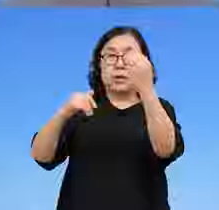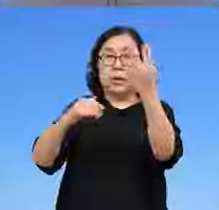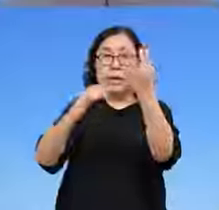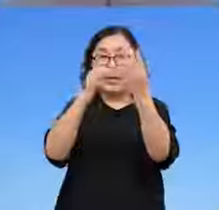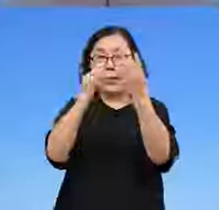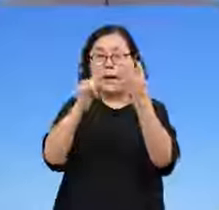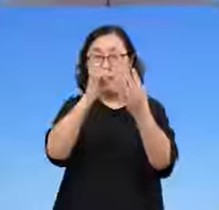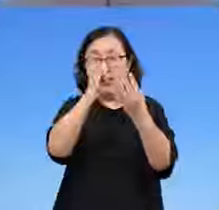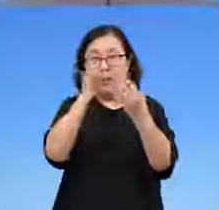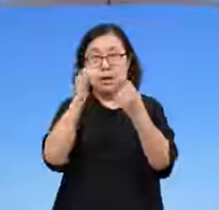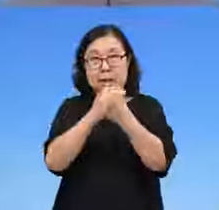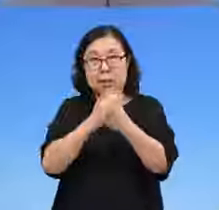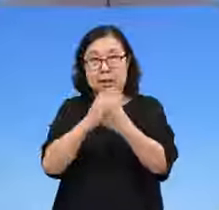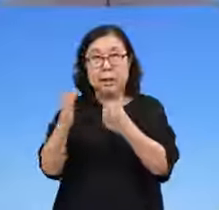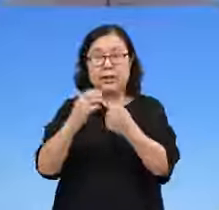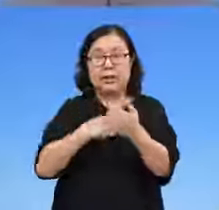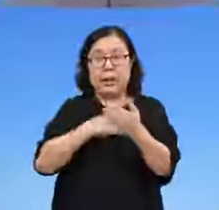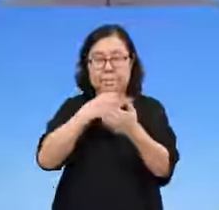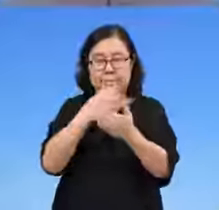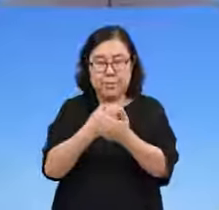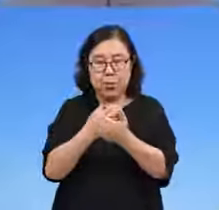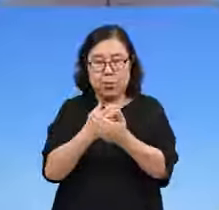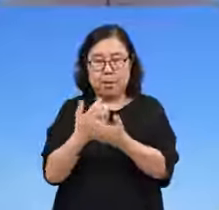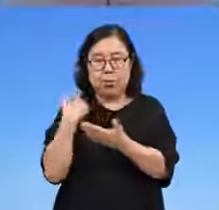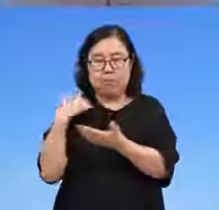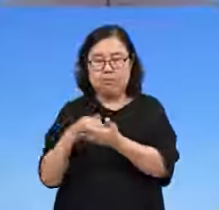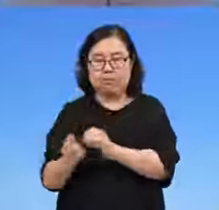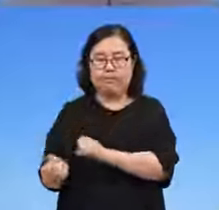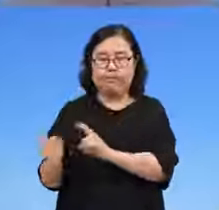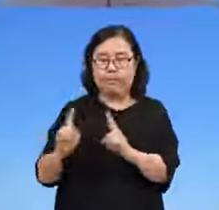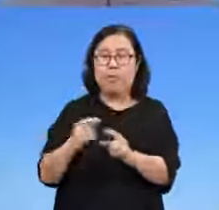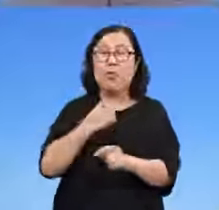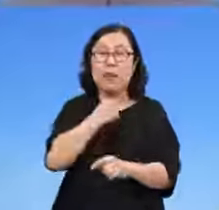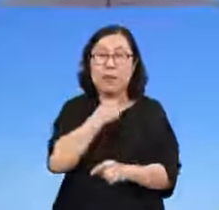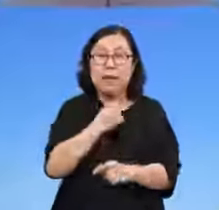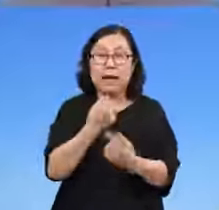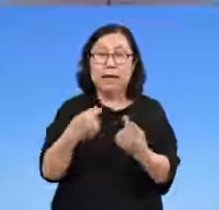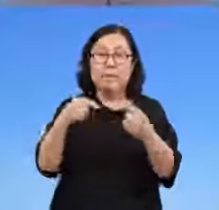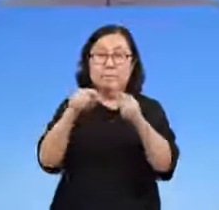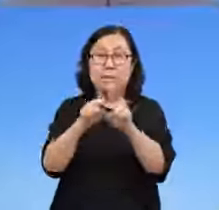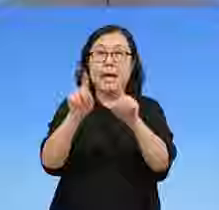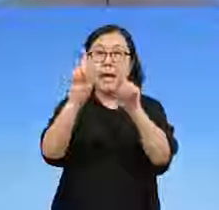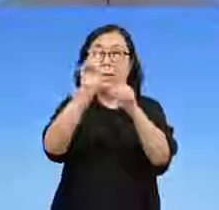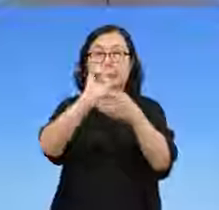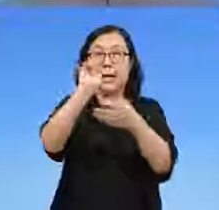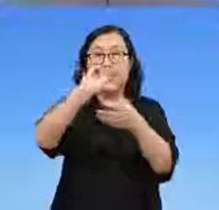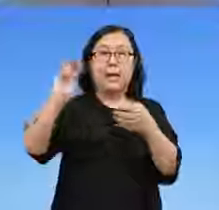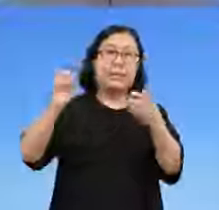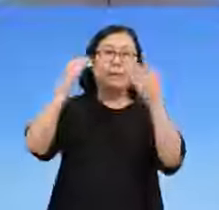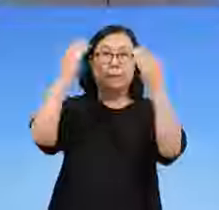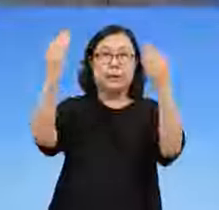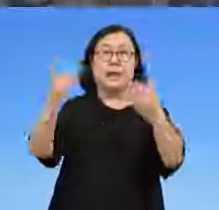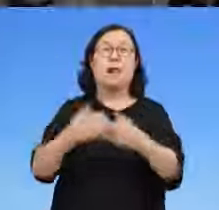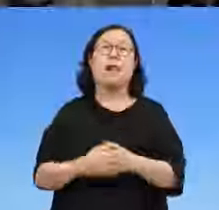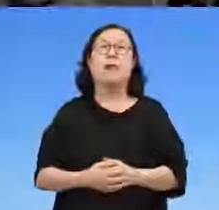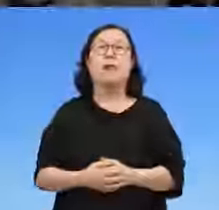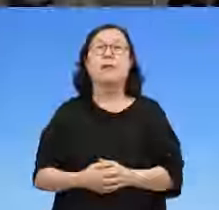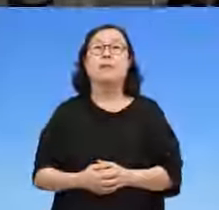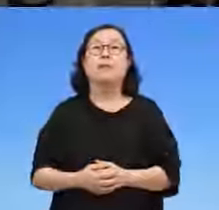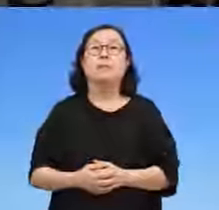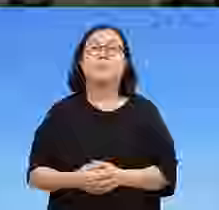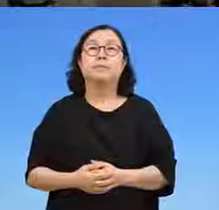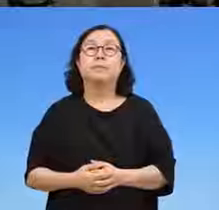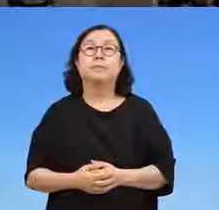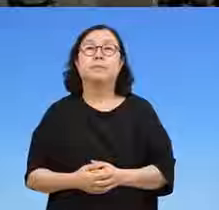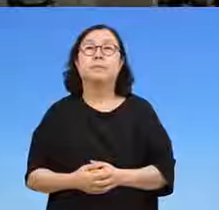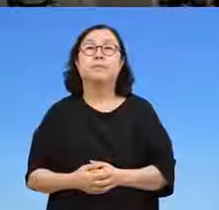계셨기 때문이라는 이 감격이 회복되기를 바랍니다. 우리 이 찬양 같이 가사를 기억하시면서 찬양합니다.